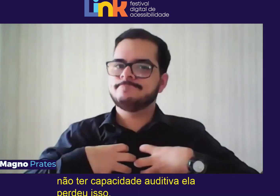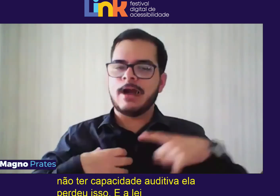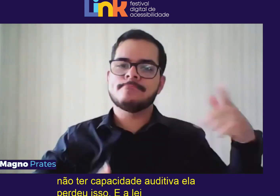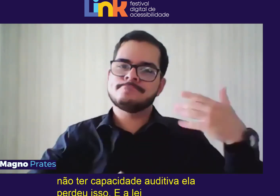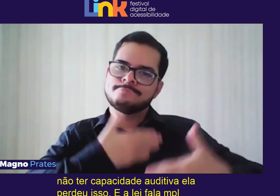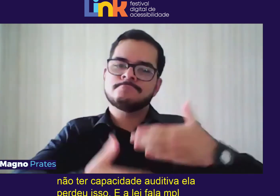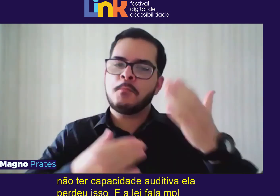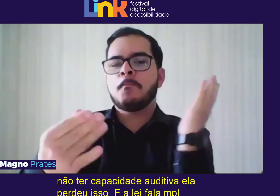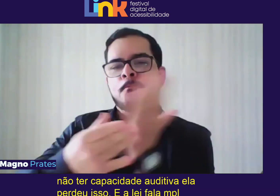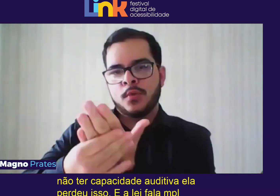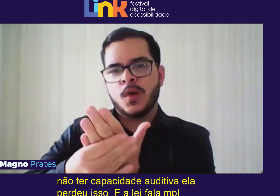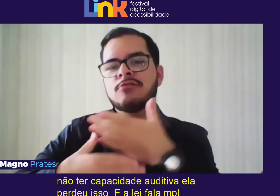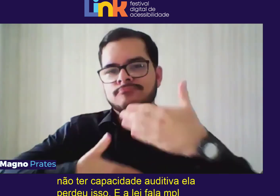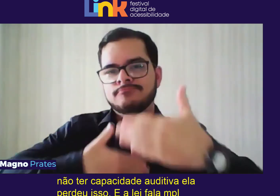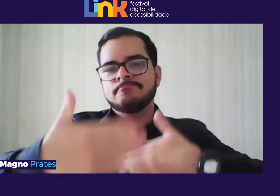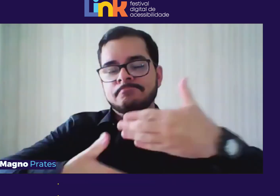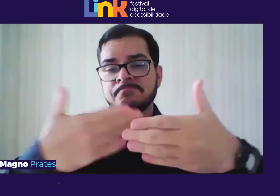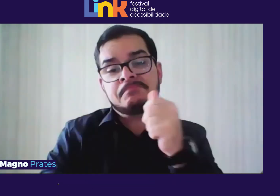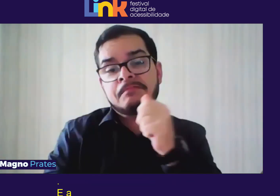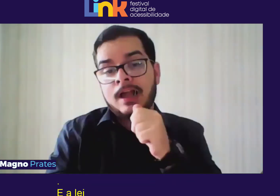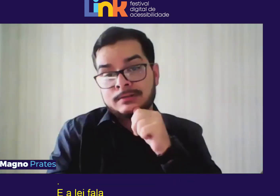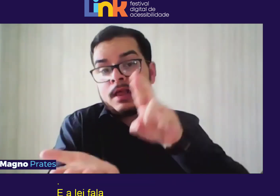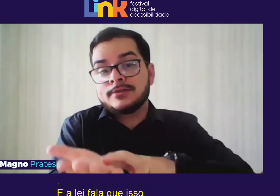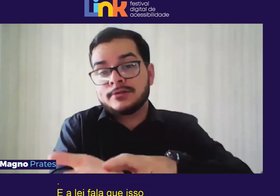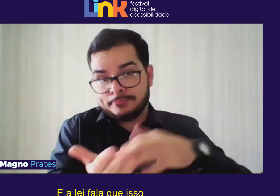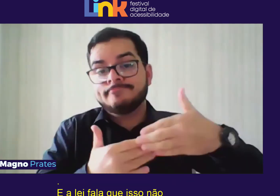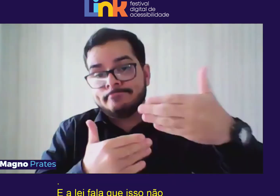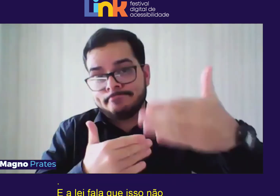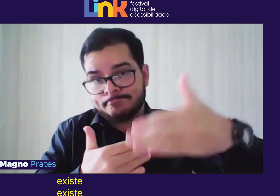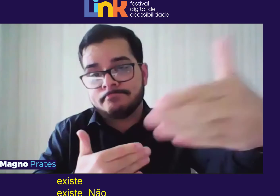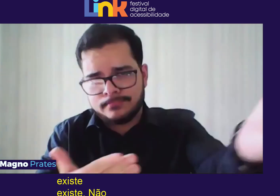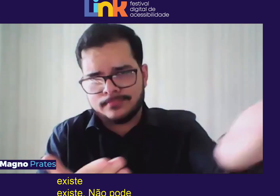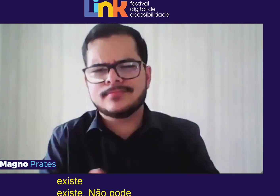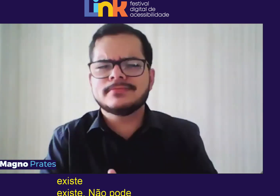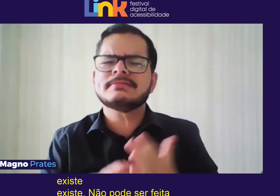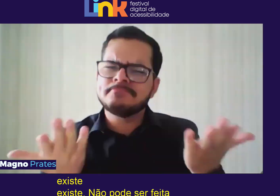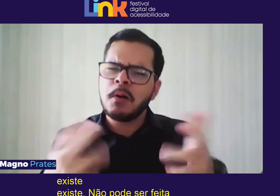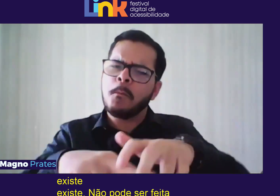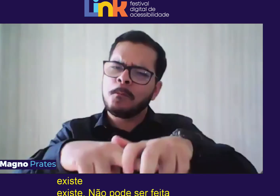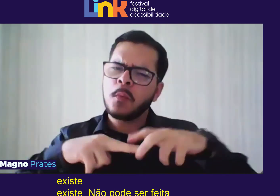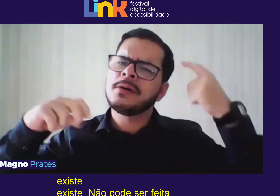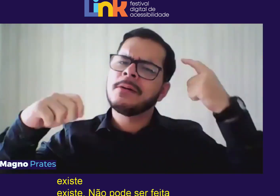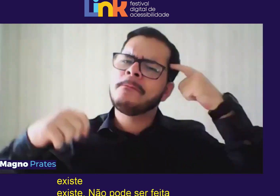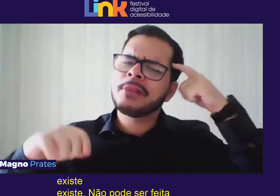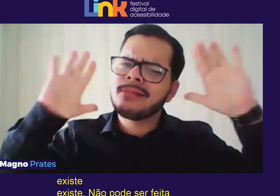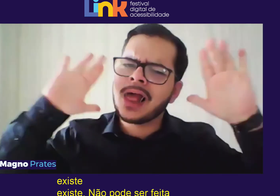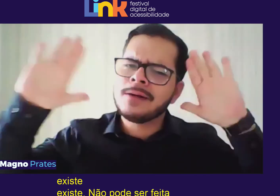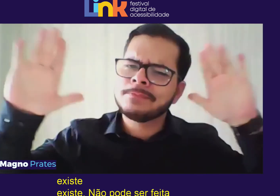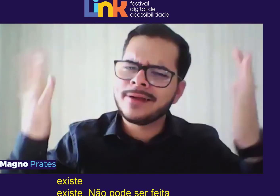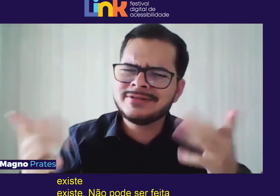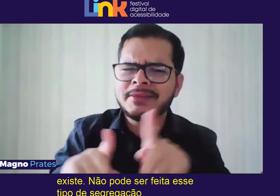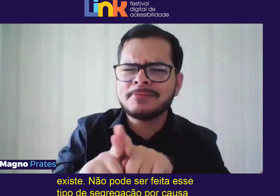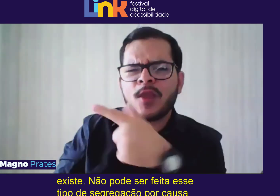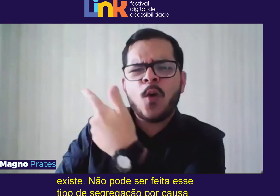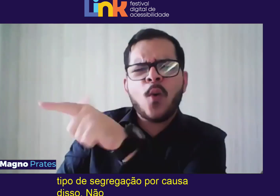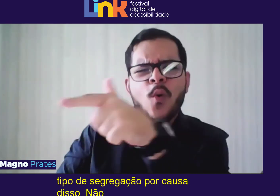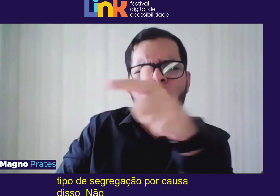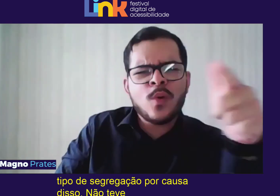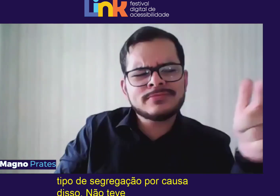pode ser feito esse tipo de segregação só por conta disso. Ela ainda não teve nenhuma resposta, inclusive ela até chegou a processar a empresa por isso,